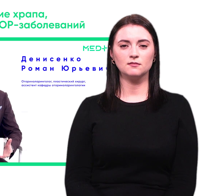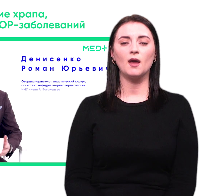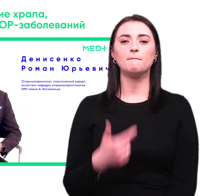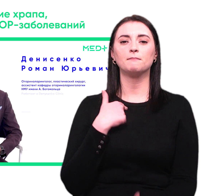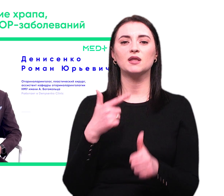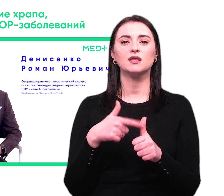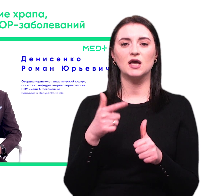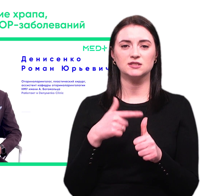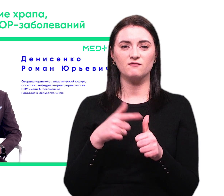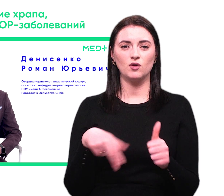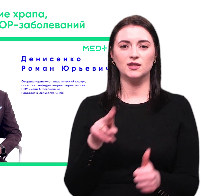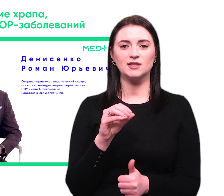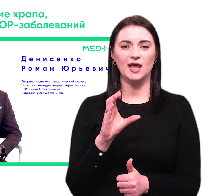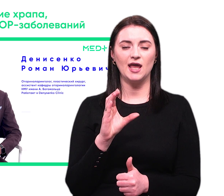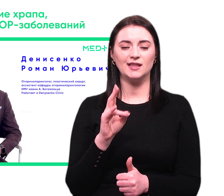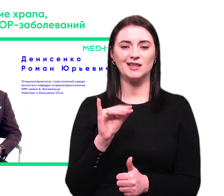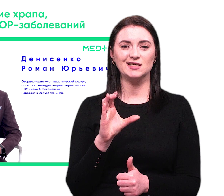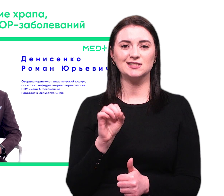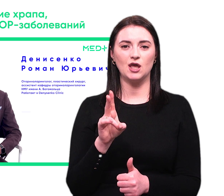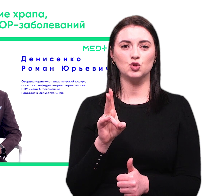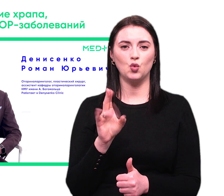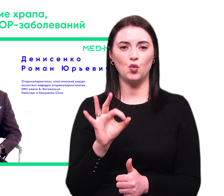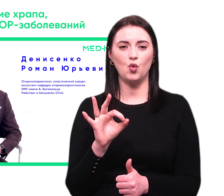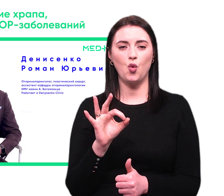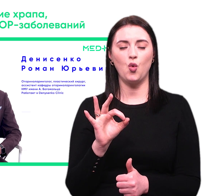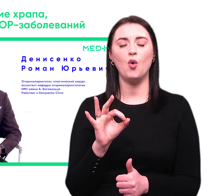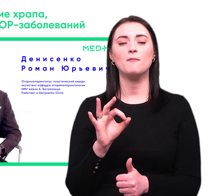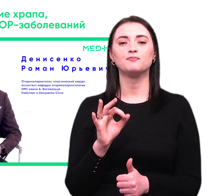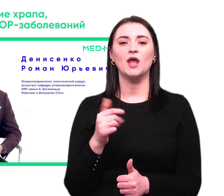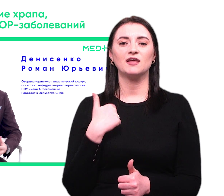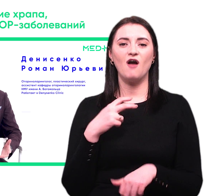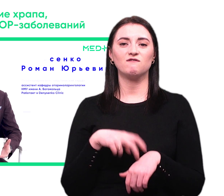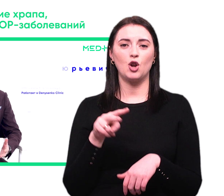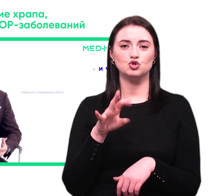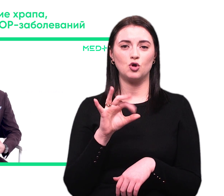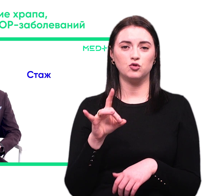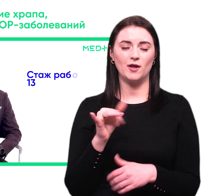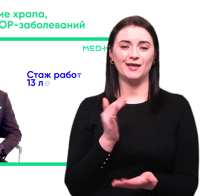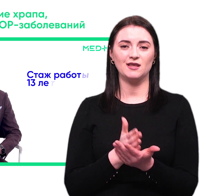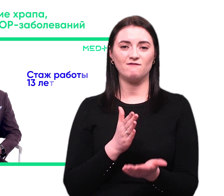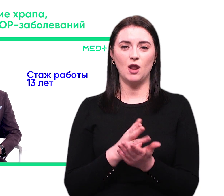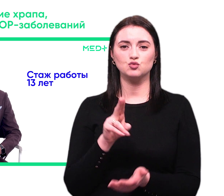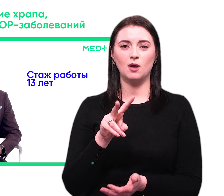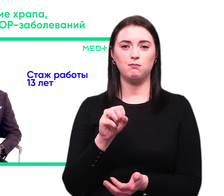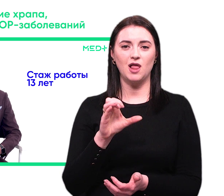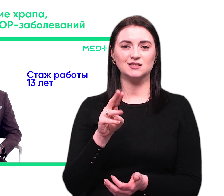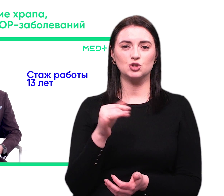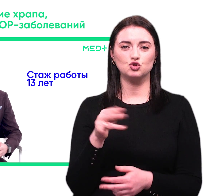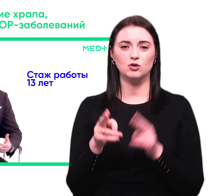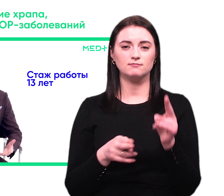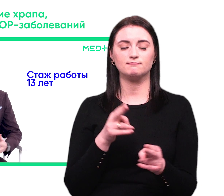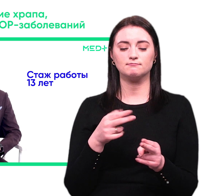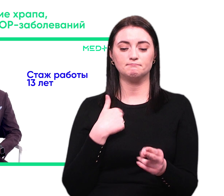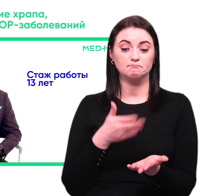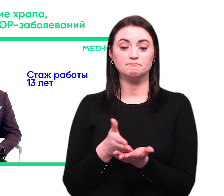Меня зовут Денисенко Роман Юрьевич, я врач оториноляринголог высшей категории и также являюсь пластическим хирургом. Зона моего